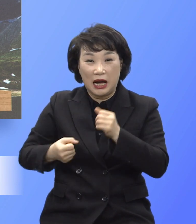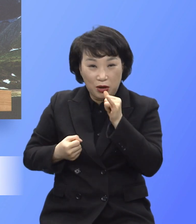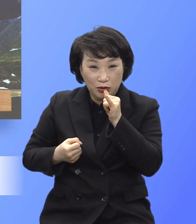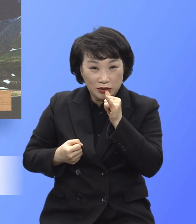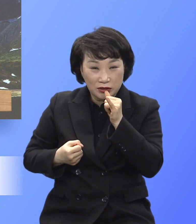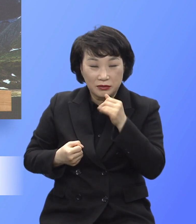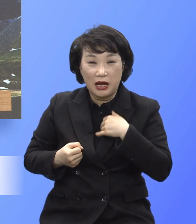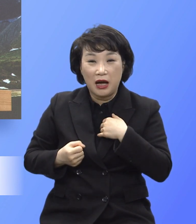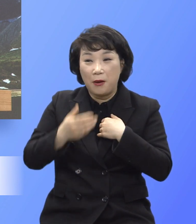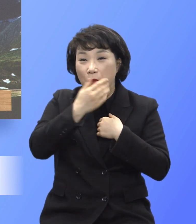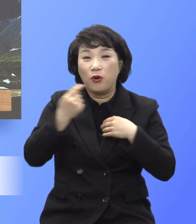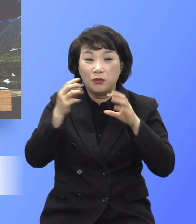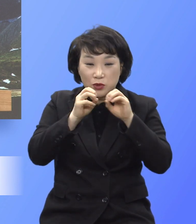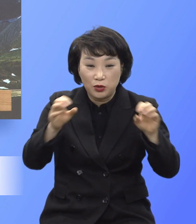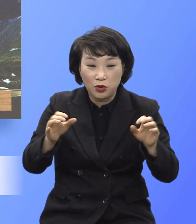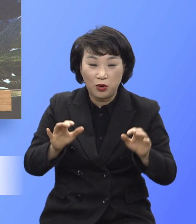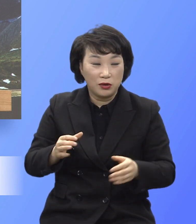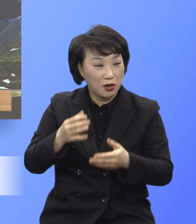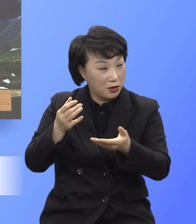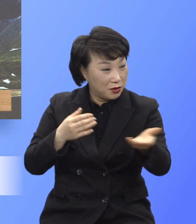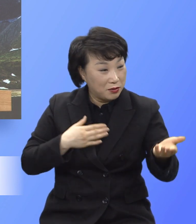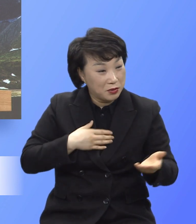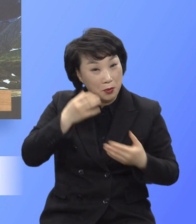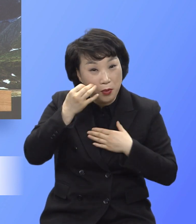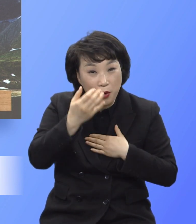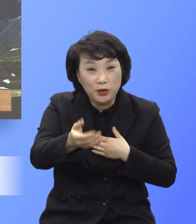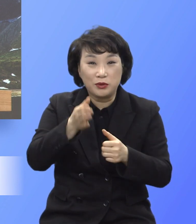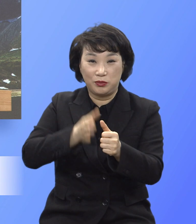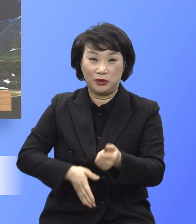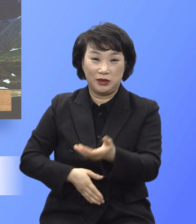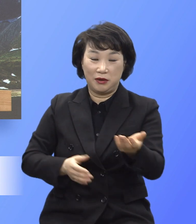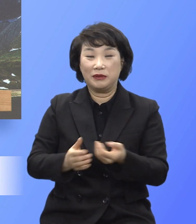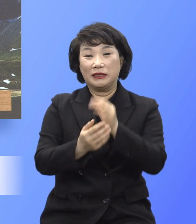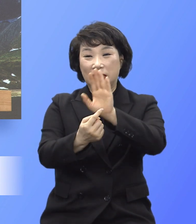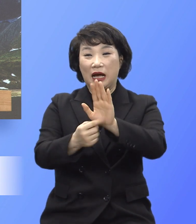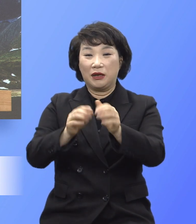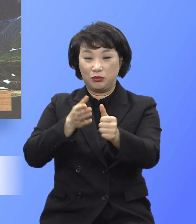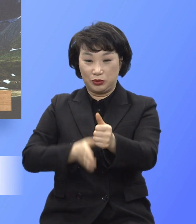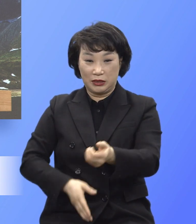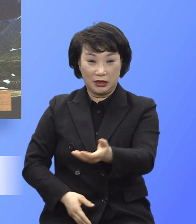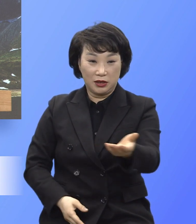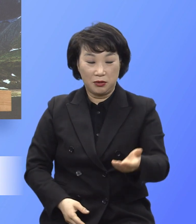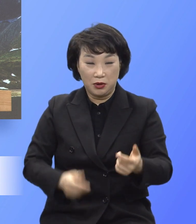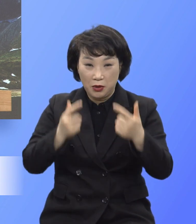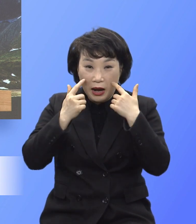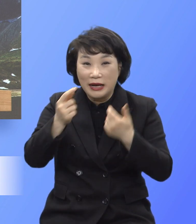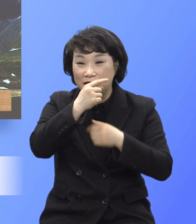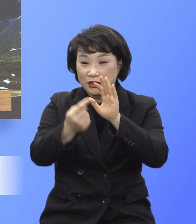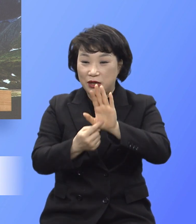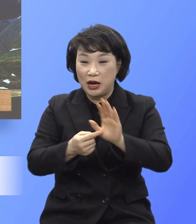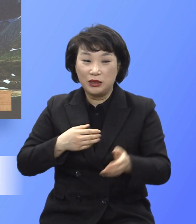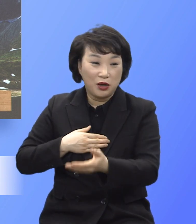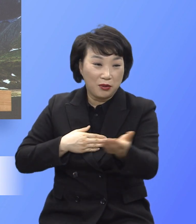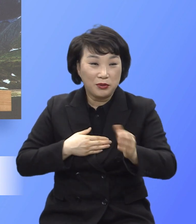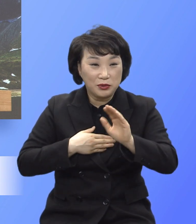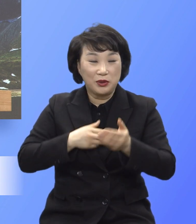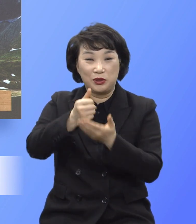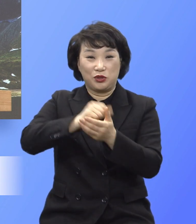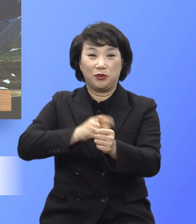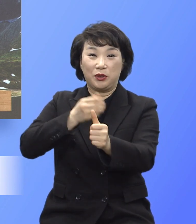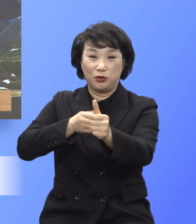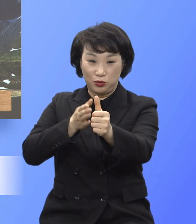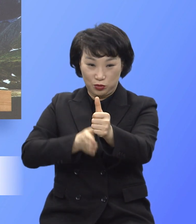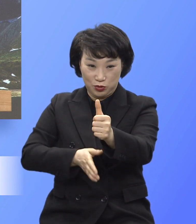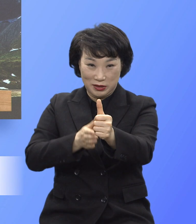있음을 복음 전도를 통해서 드러내야 되고 나타내야 되고 확증하는 여러분 되기를 주님의